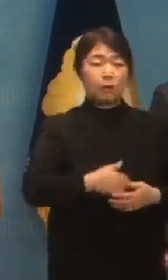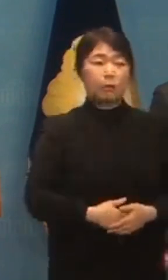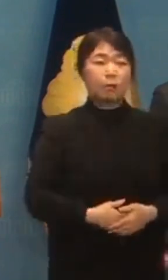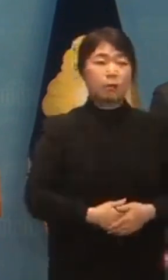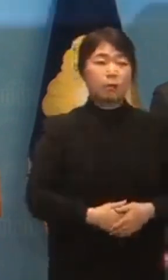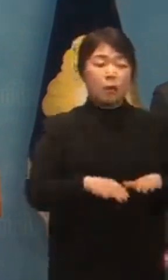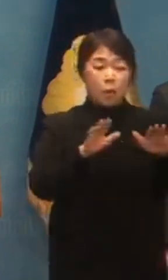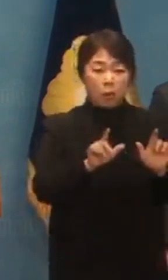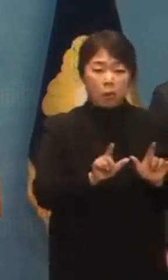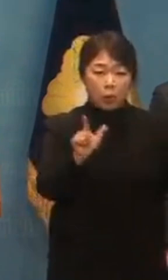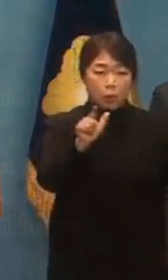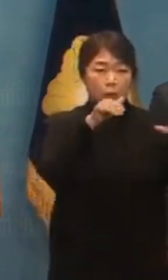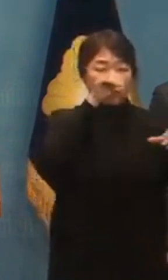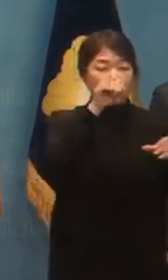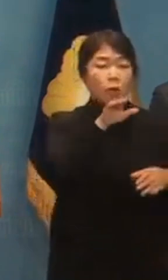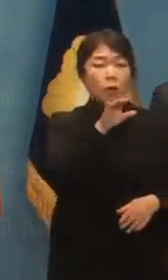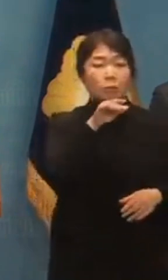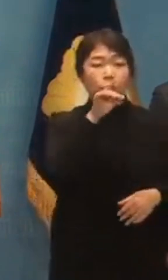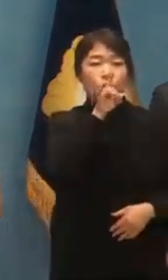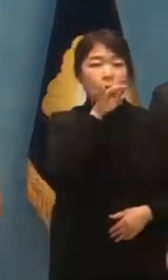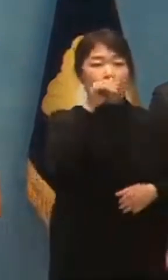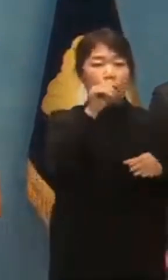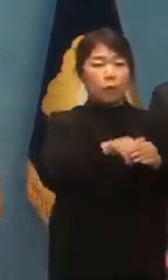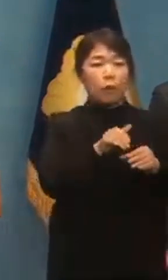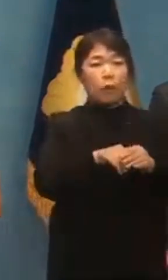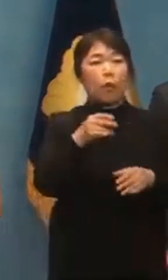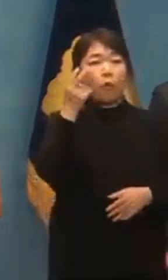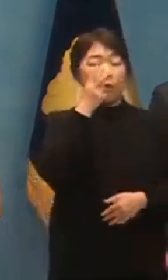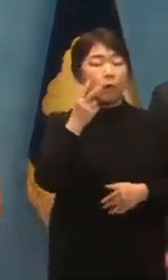올해 중앙선거관리위원회 선거구 획정안에는